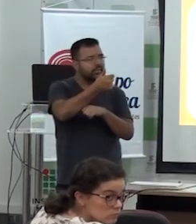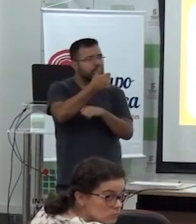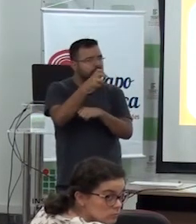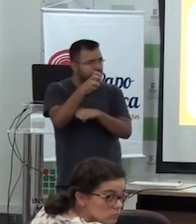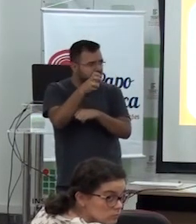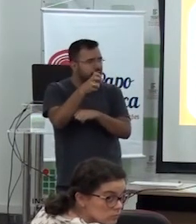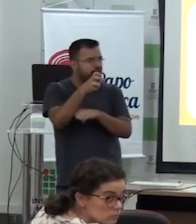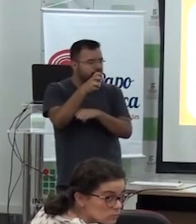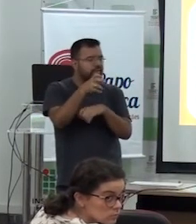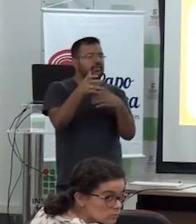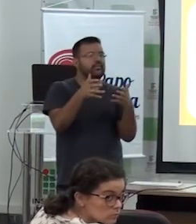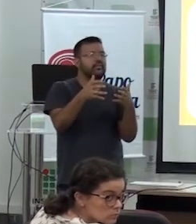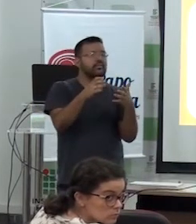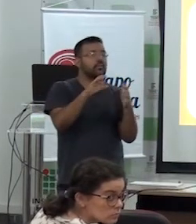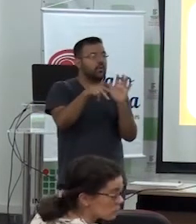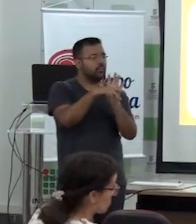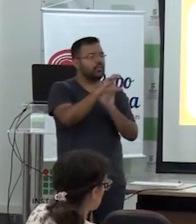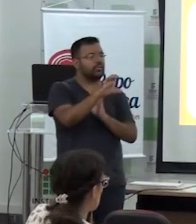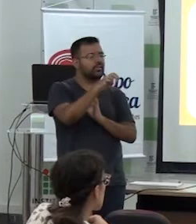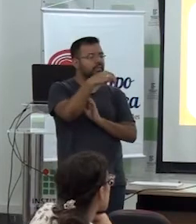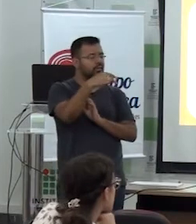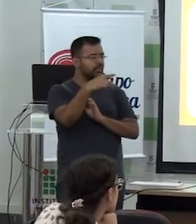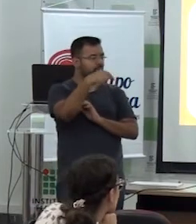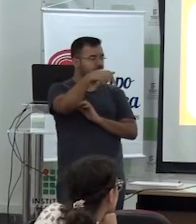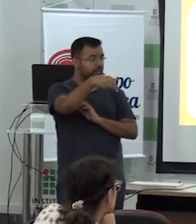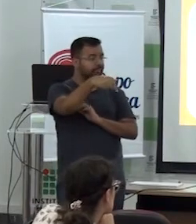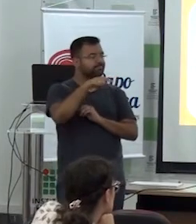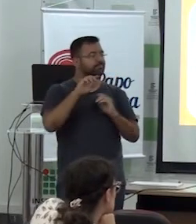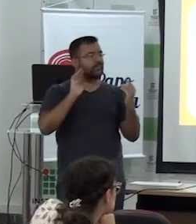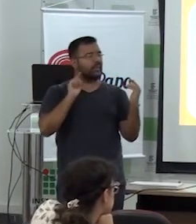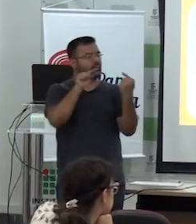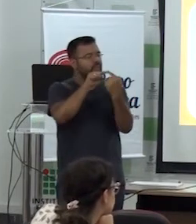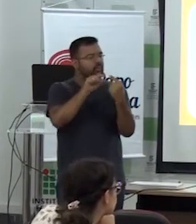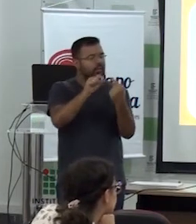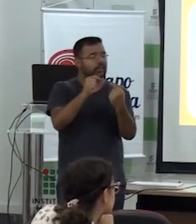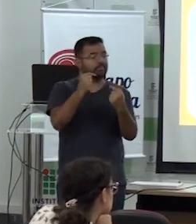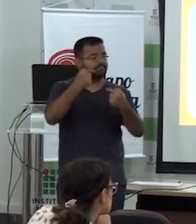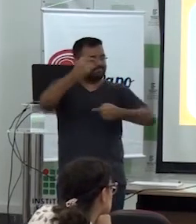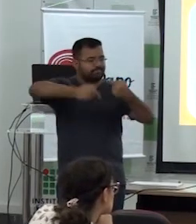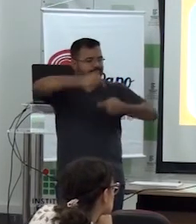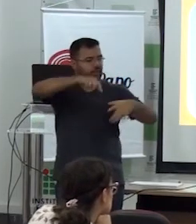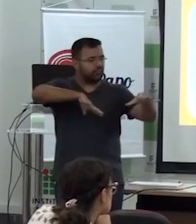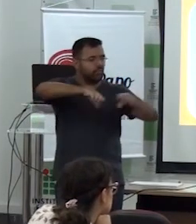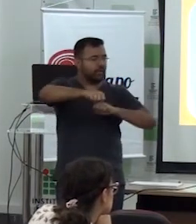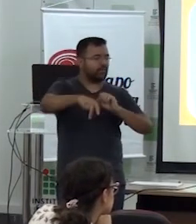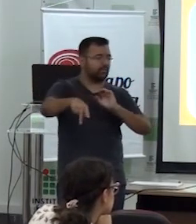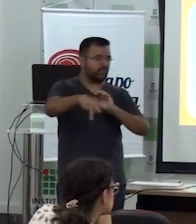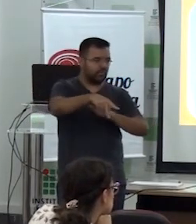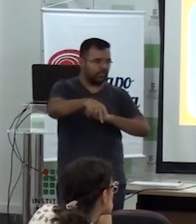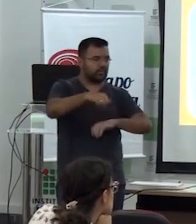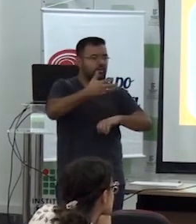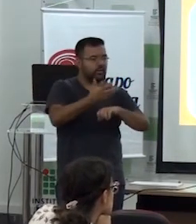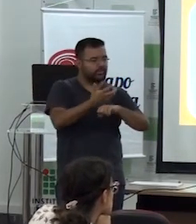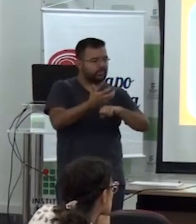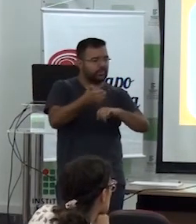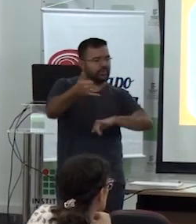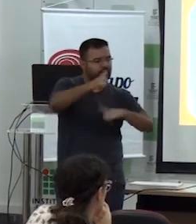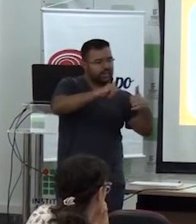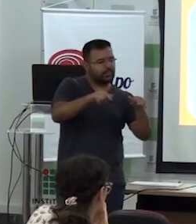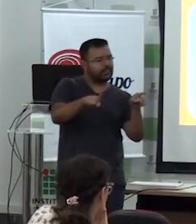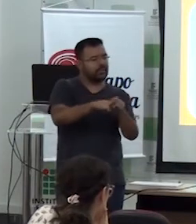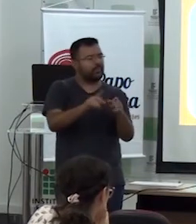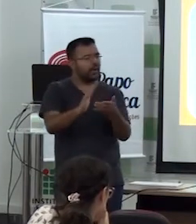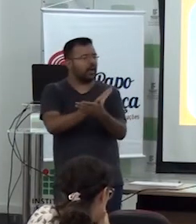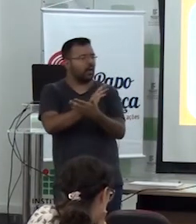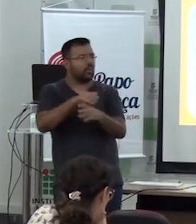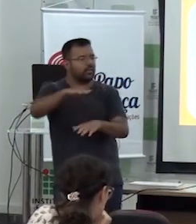2014, 2015, do CNPq, e trata da formação de professores de química e também de áreas afins, porque não